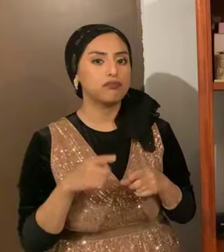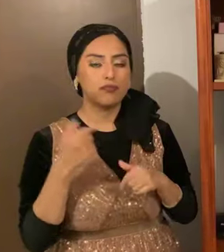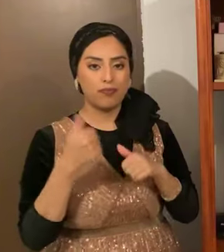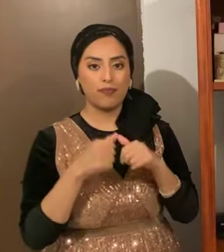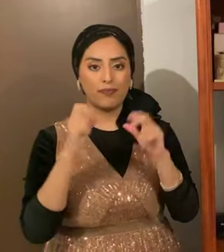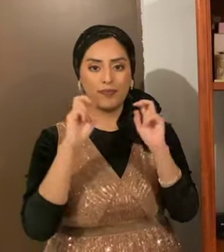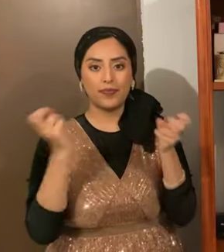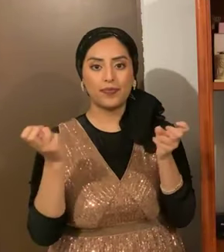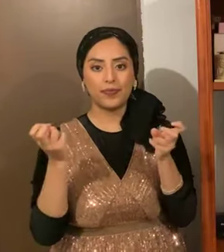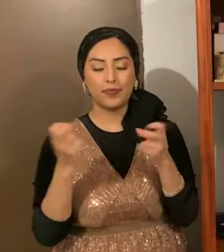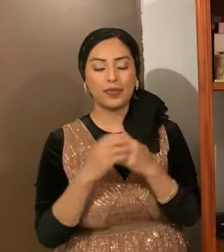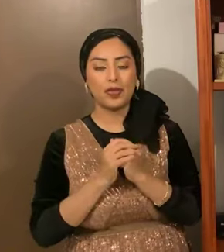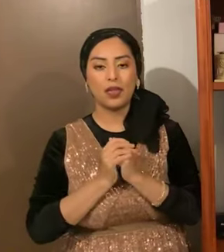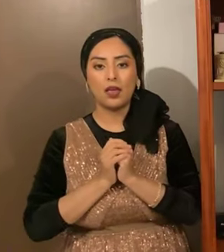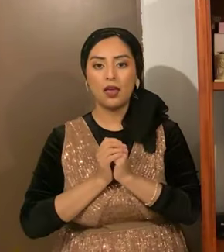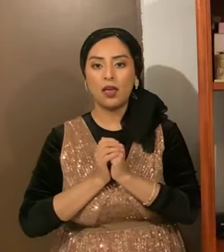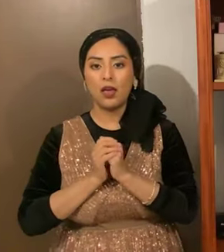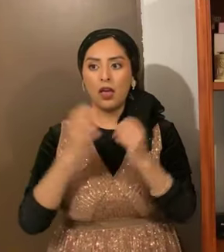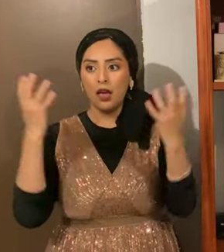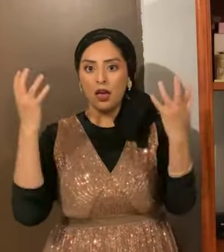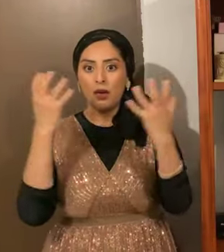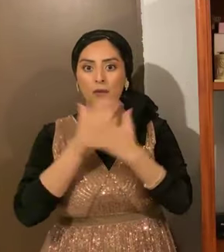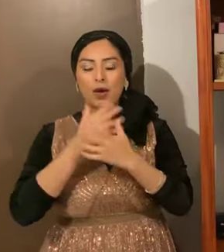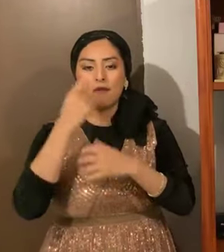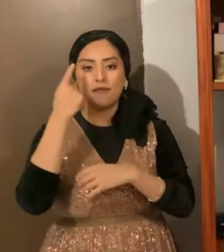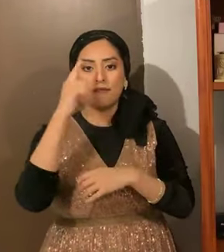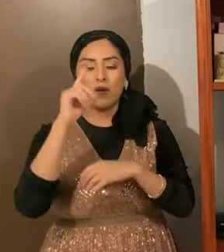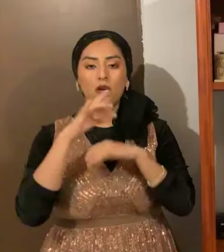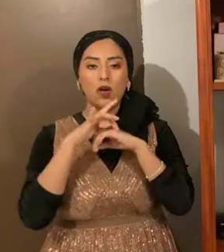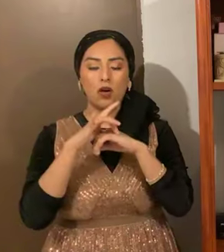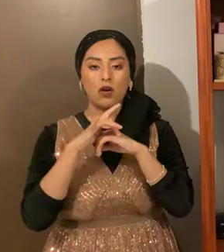Ya supimos, ¿verdad? Penumbras para la Tierra.